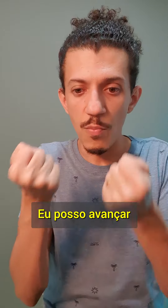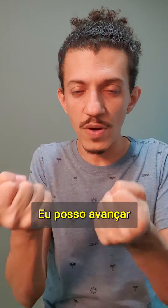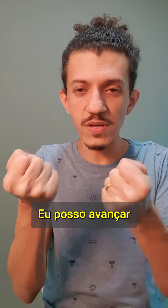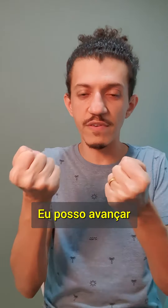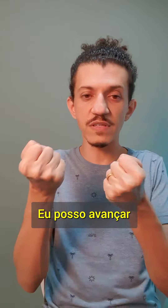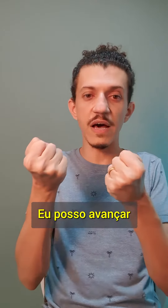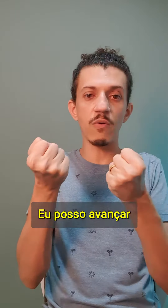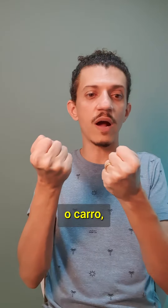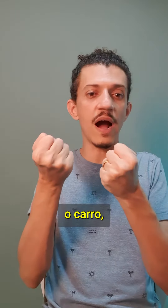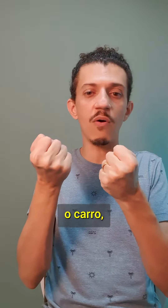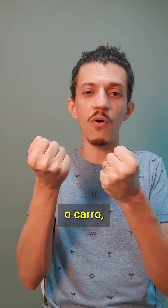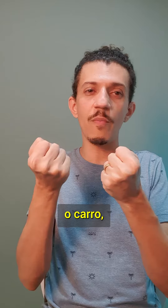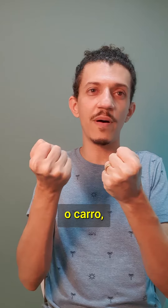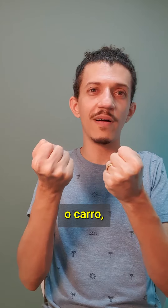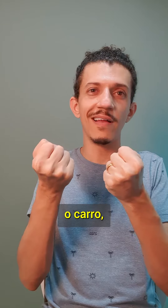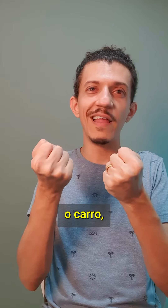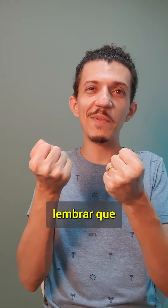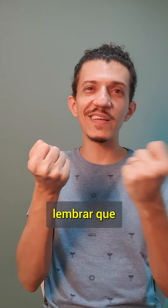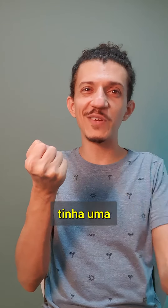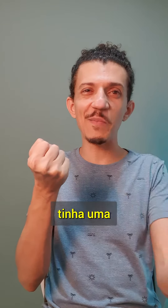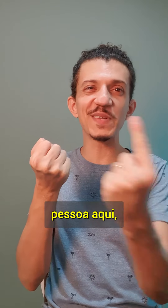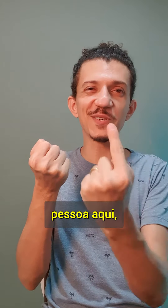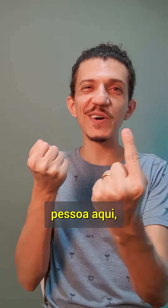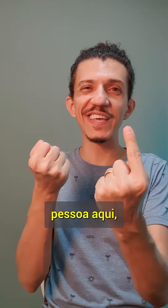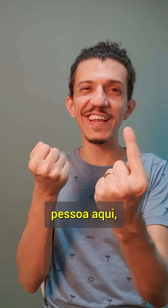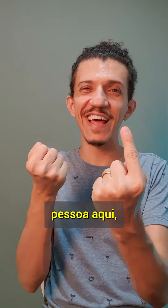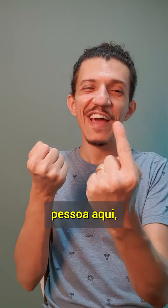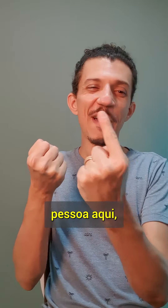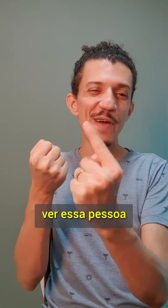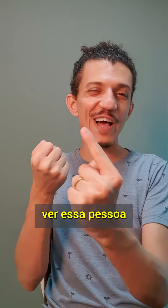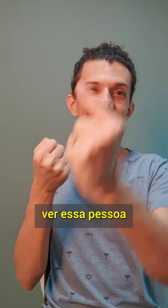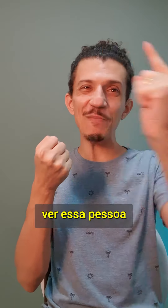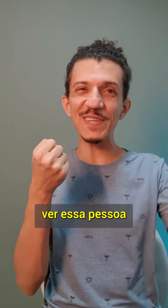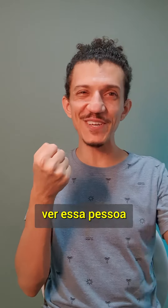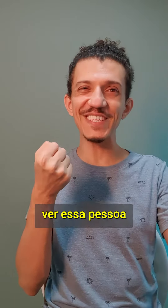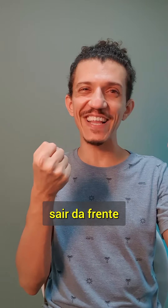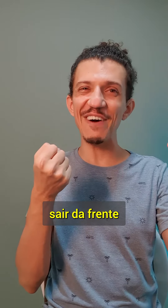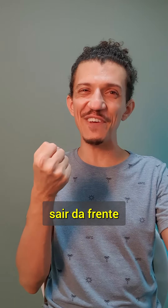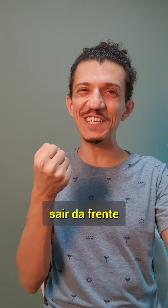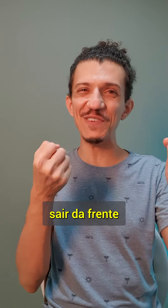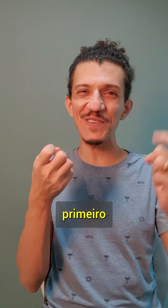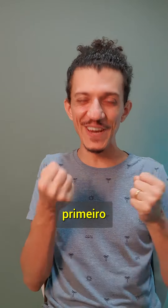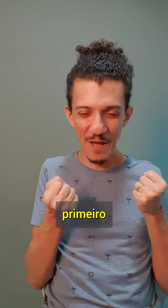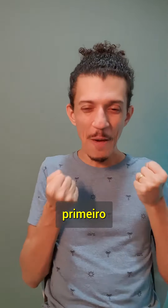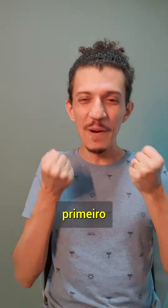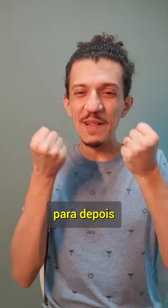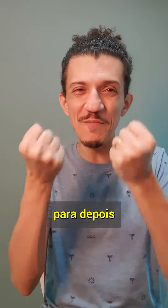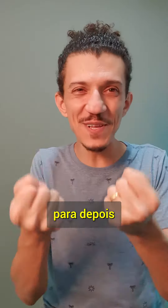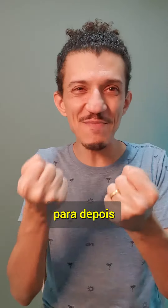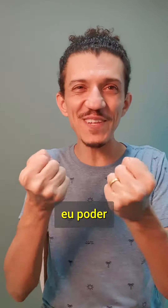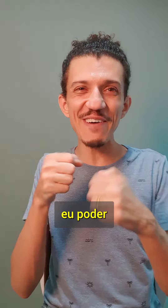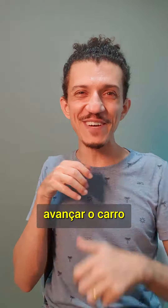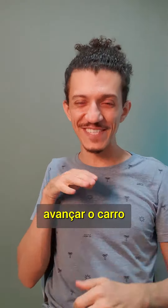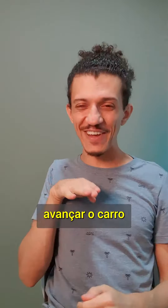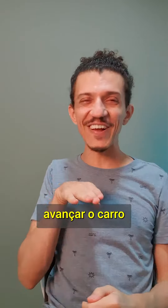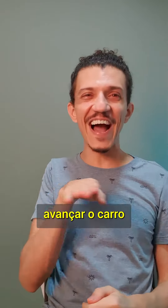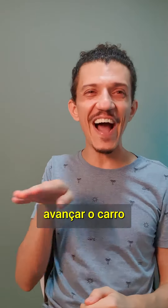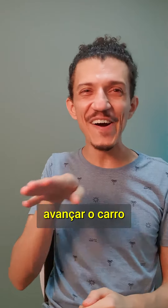Eu posso avançar o carro. Opa! Lembra que tinha uma pessoa aqui, né? Merece a pessoa sair da frente primeiro, para depois eu poder avançar o carro.